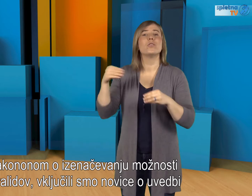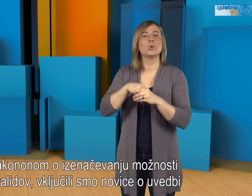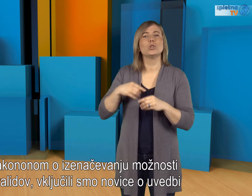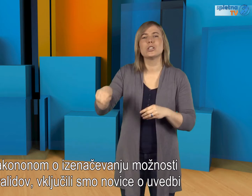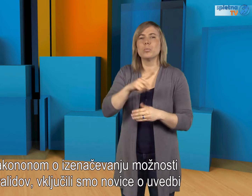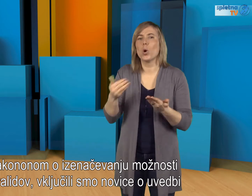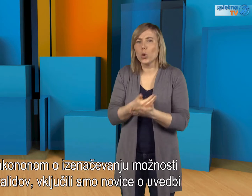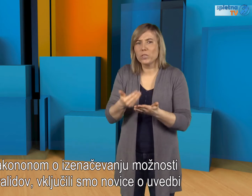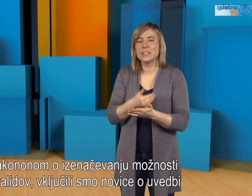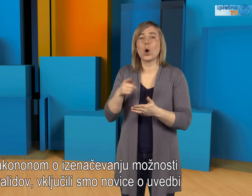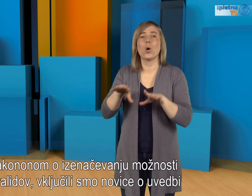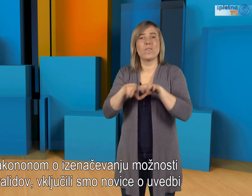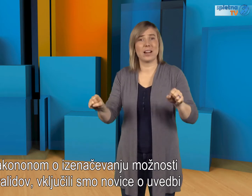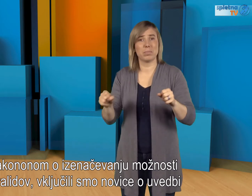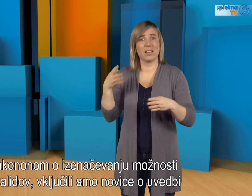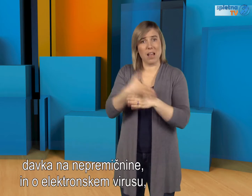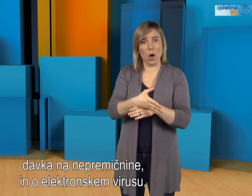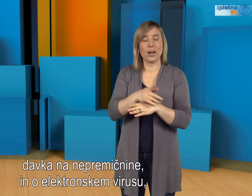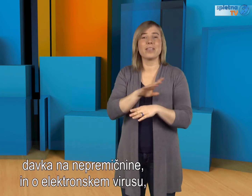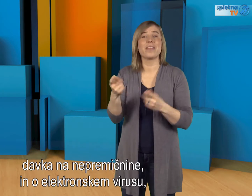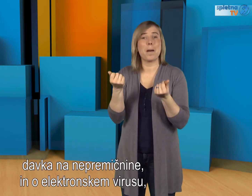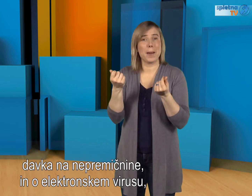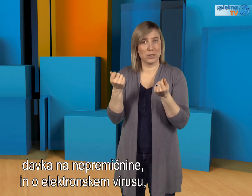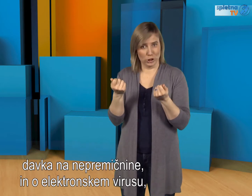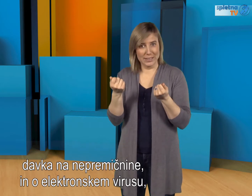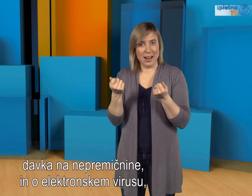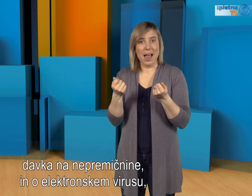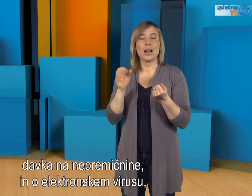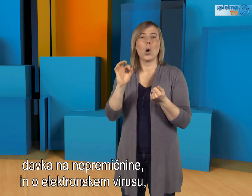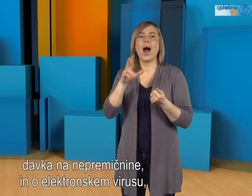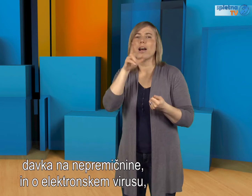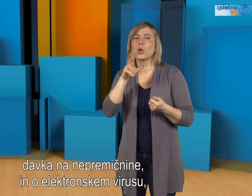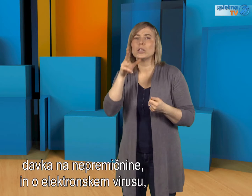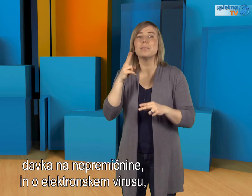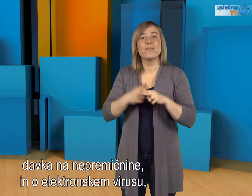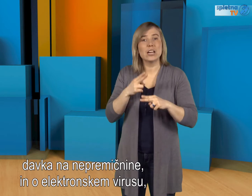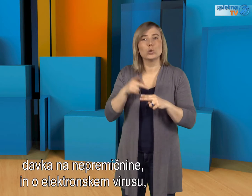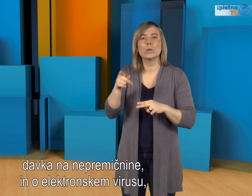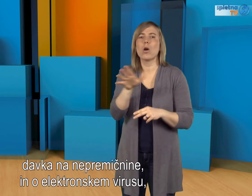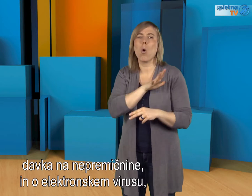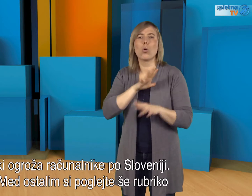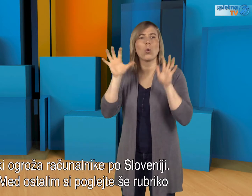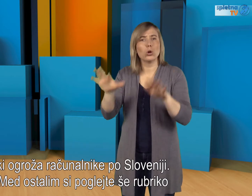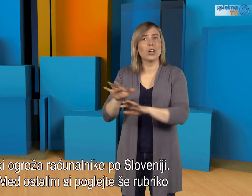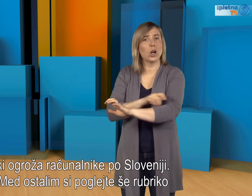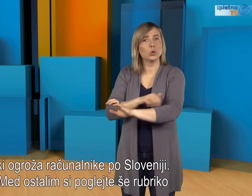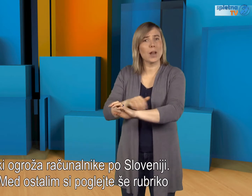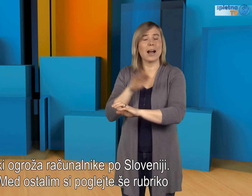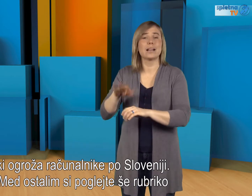Vključili smo novice o uvedbi davka na nepremičnine in o elektronskem virusu, ki ogroža računalnike po